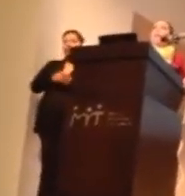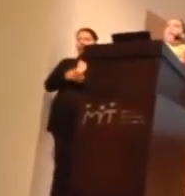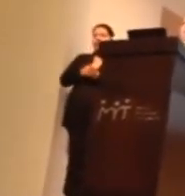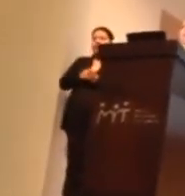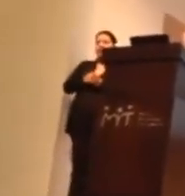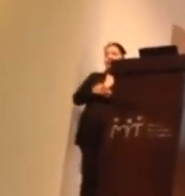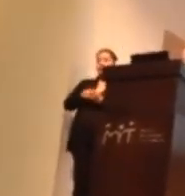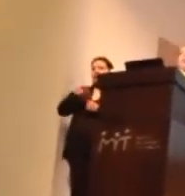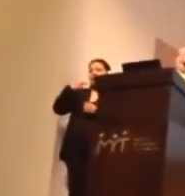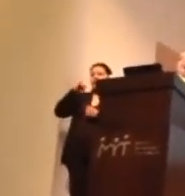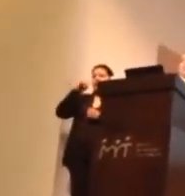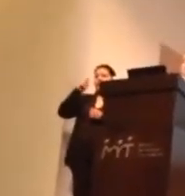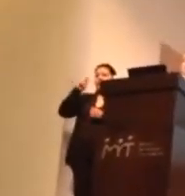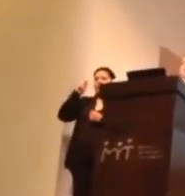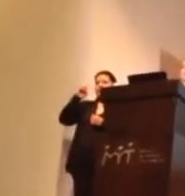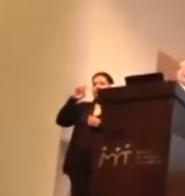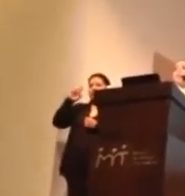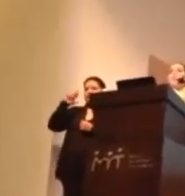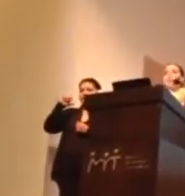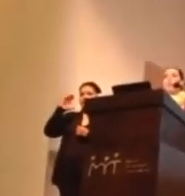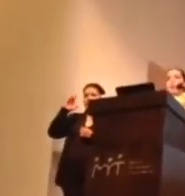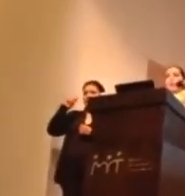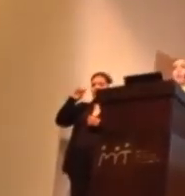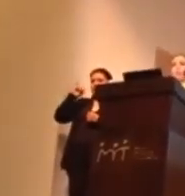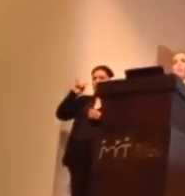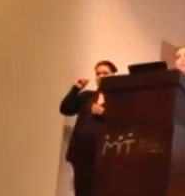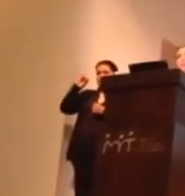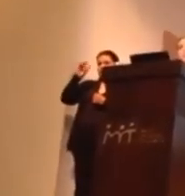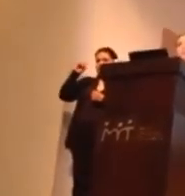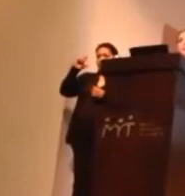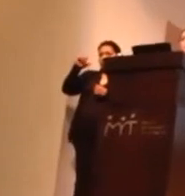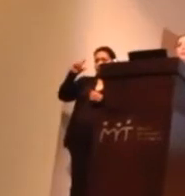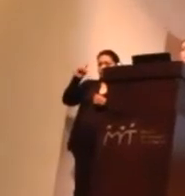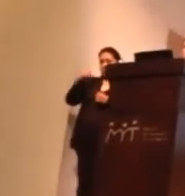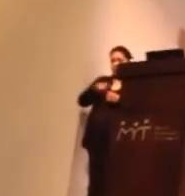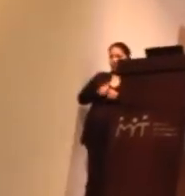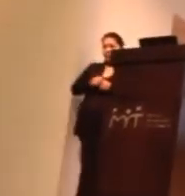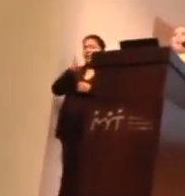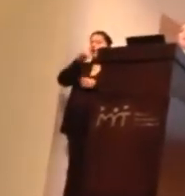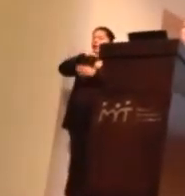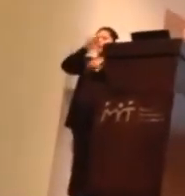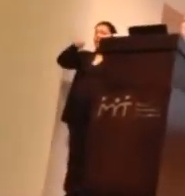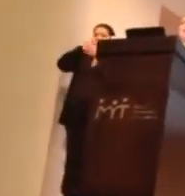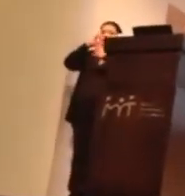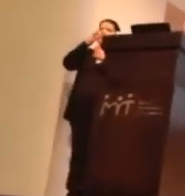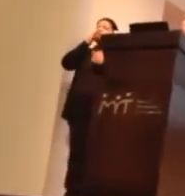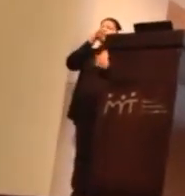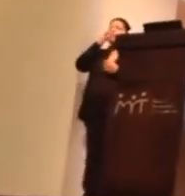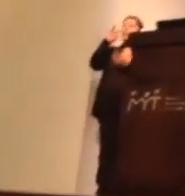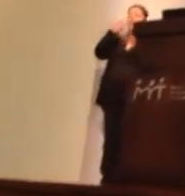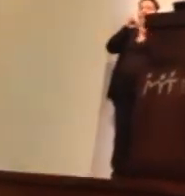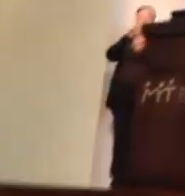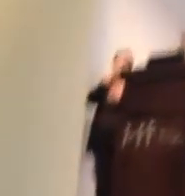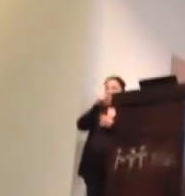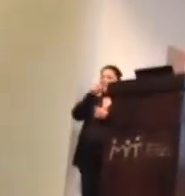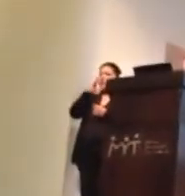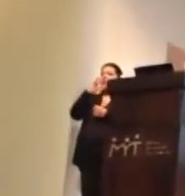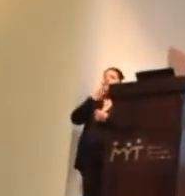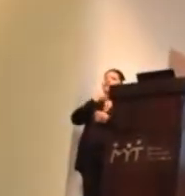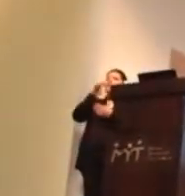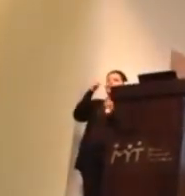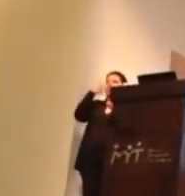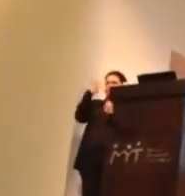Hiperactividad. Todos los niños por naturaleza son hiperactivos. Me han preguntado que si la